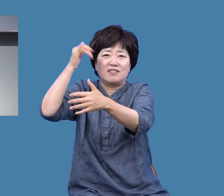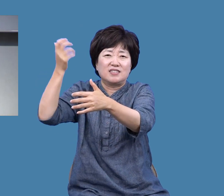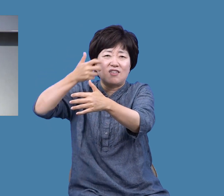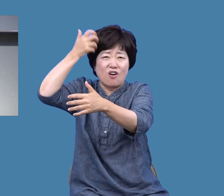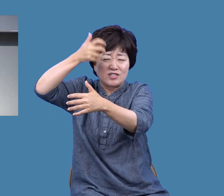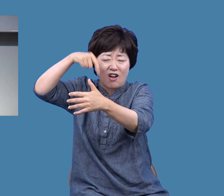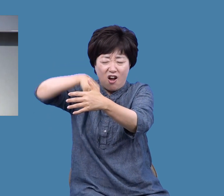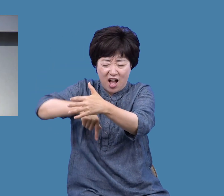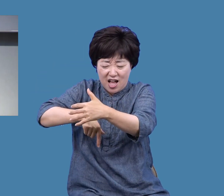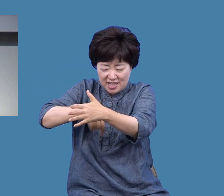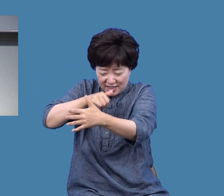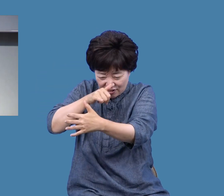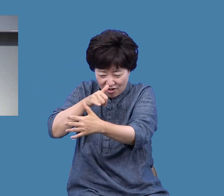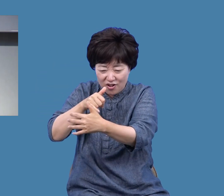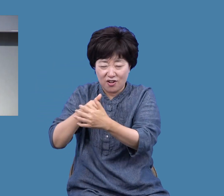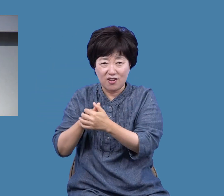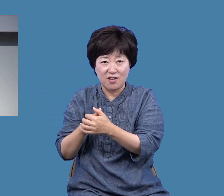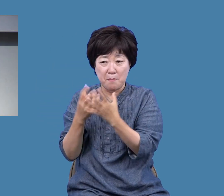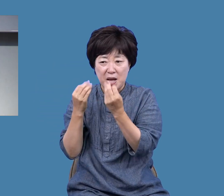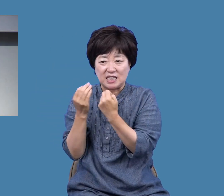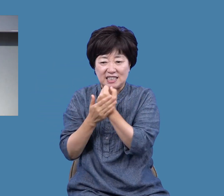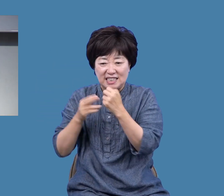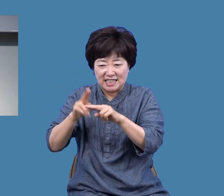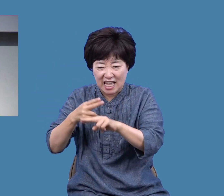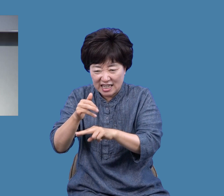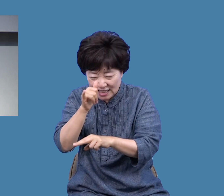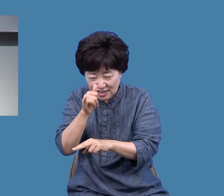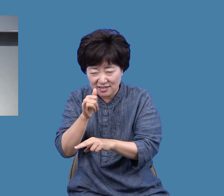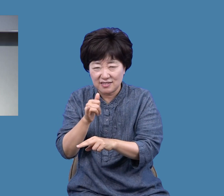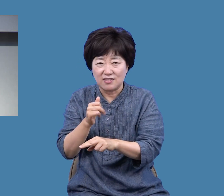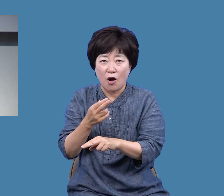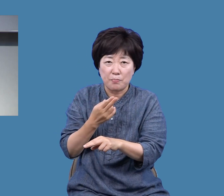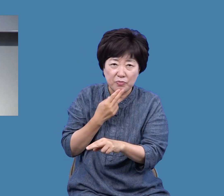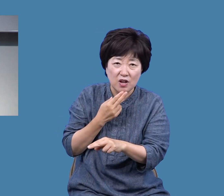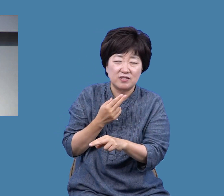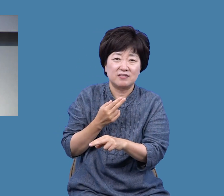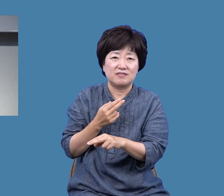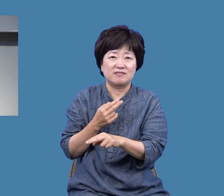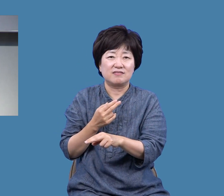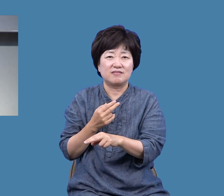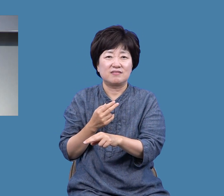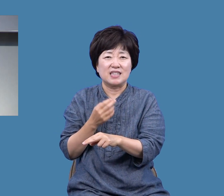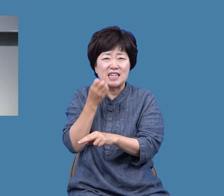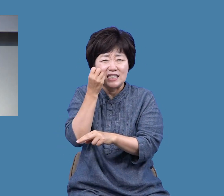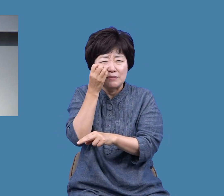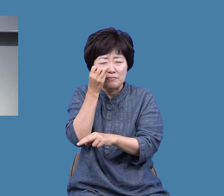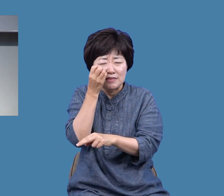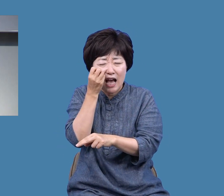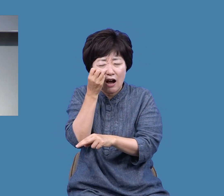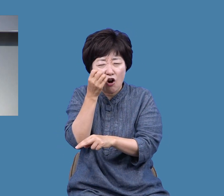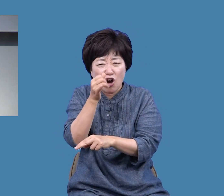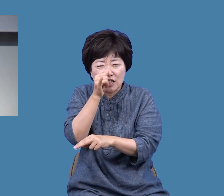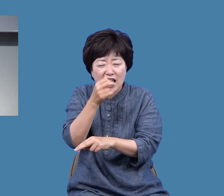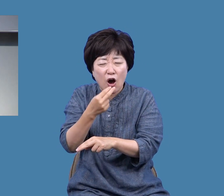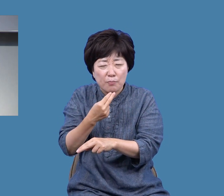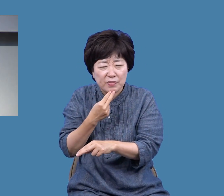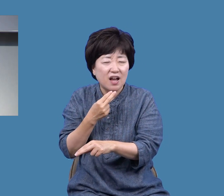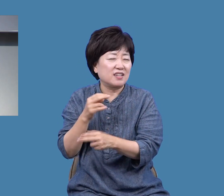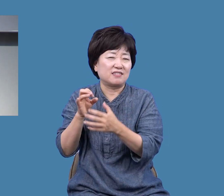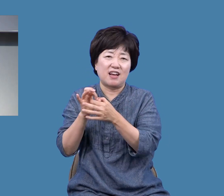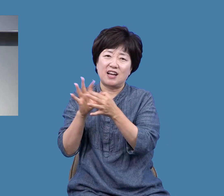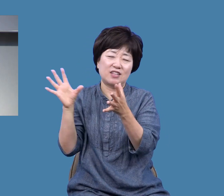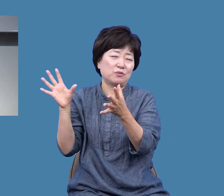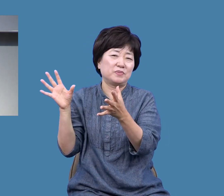경험하지 않았던, 많은 은사를 발휘하던 발휘하지 못하던, 신비한 것을 보던 보지 않던,